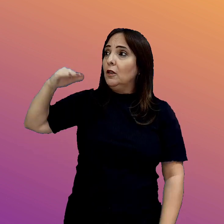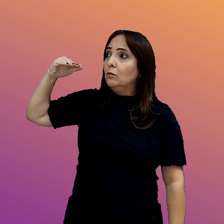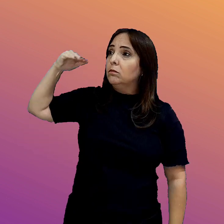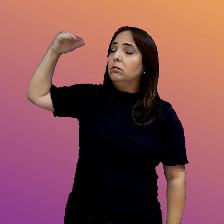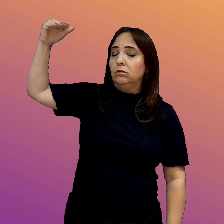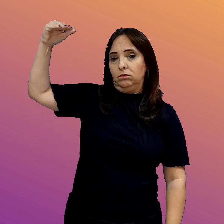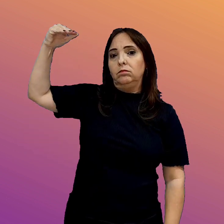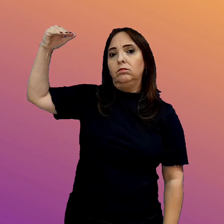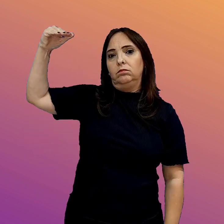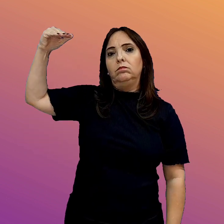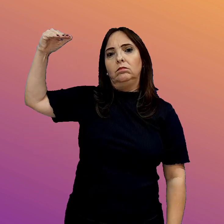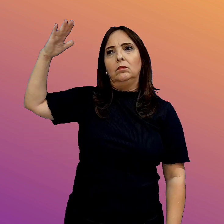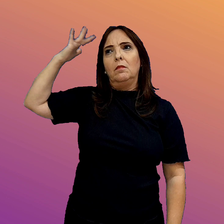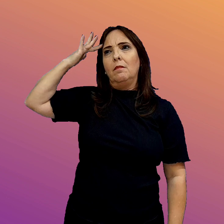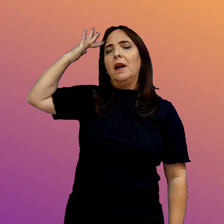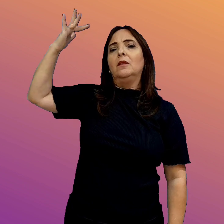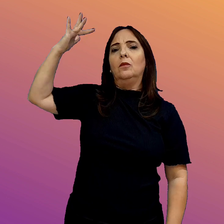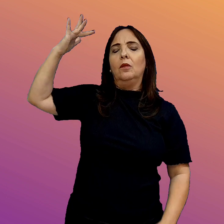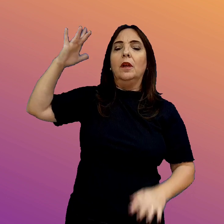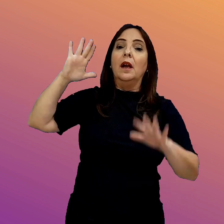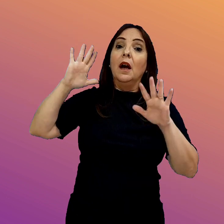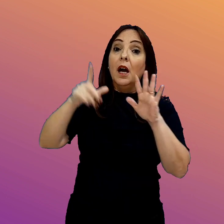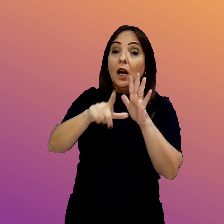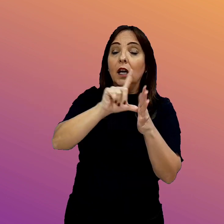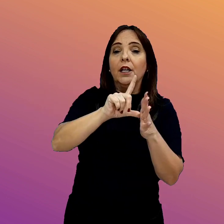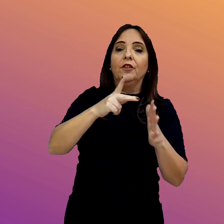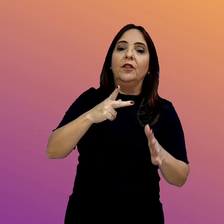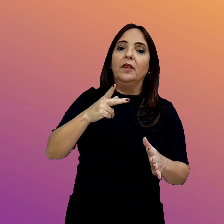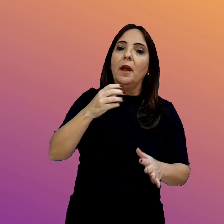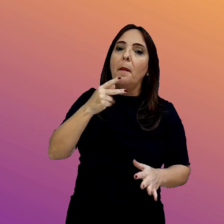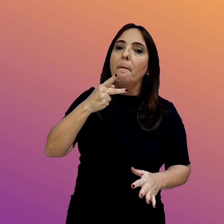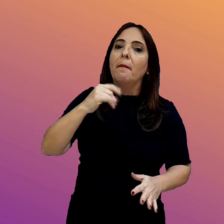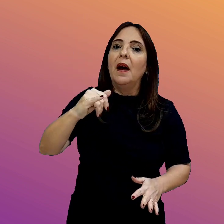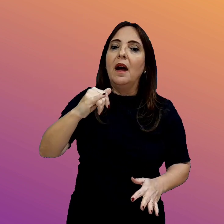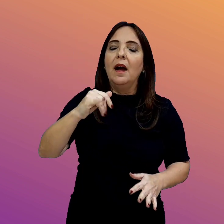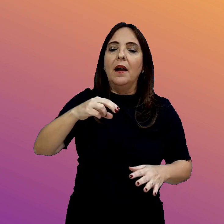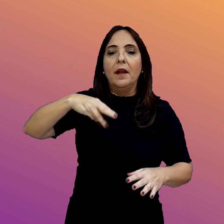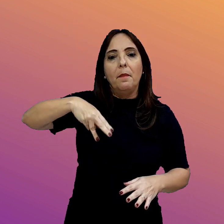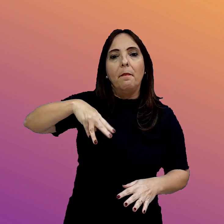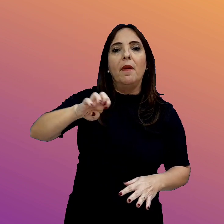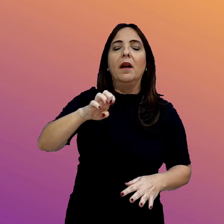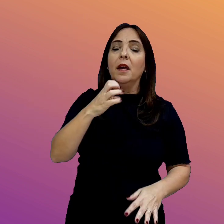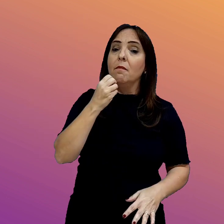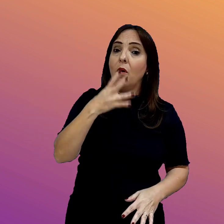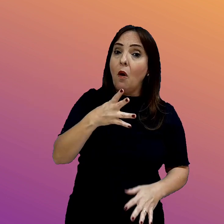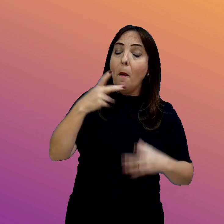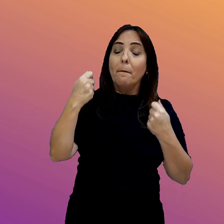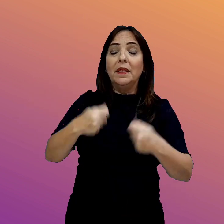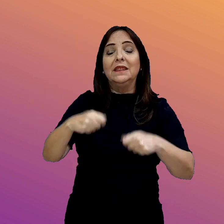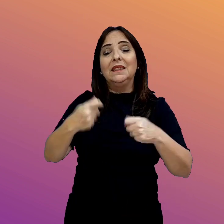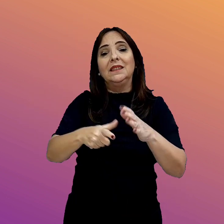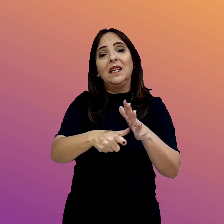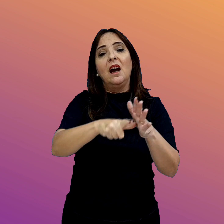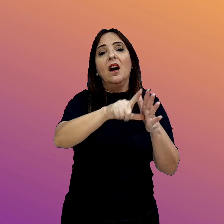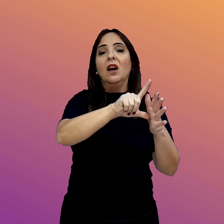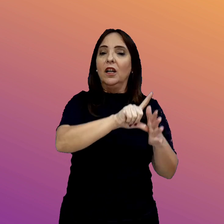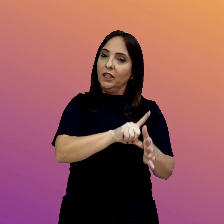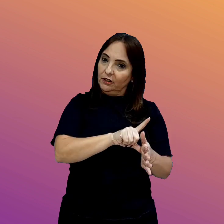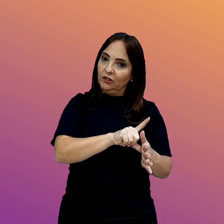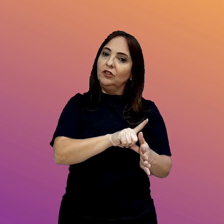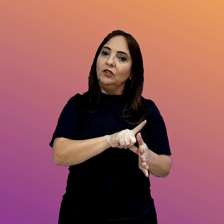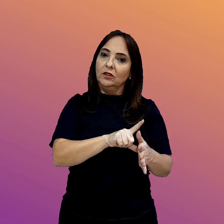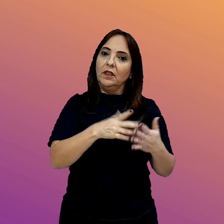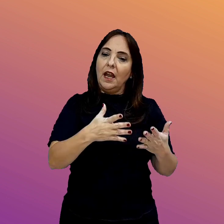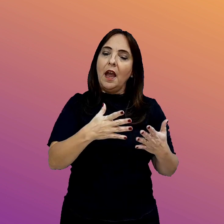antes de ser bom pai e boa mãe, seja bom cônjuge. Porque quando o casamento está sólido, seguro, perfeito não, esqueçam